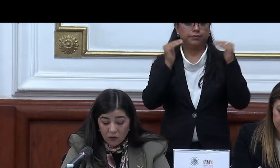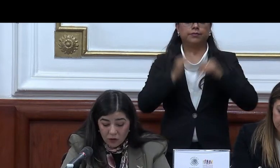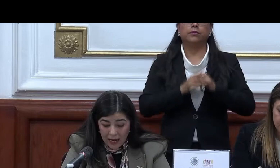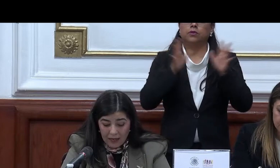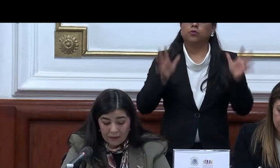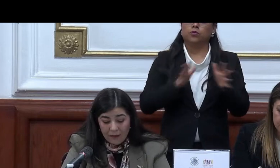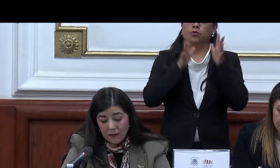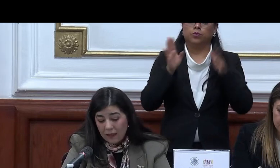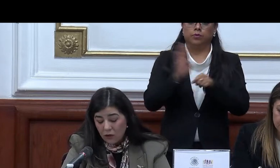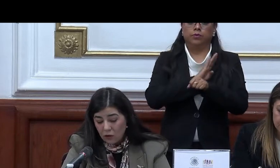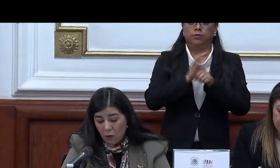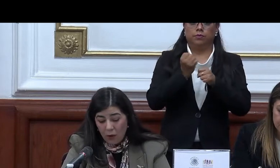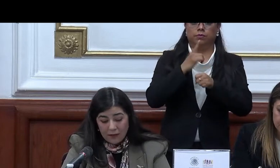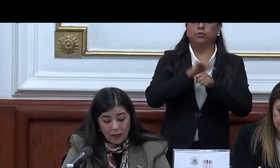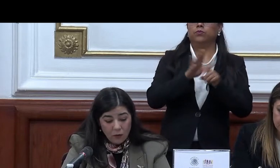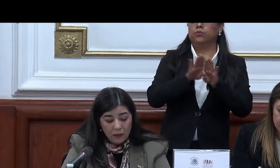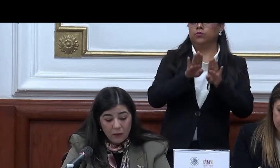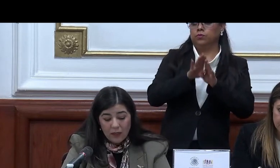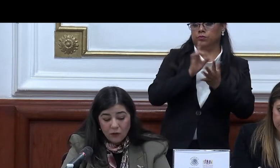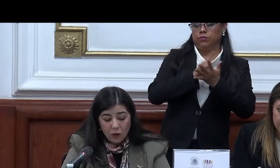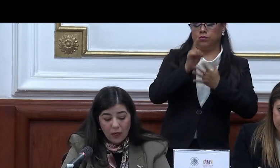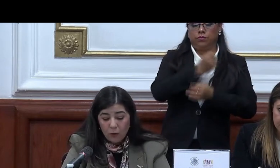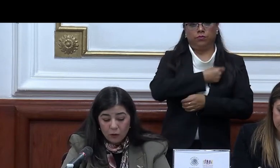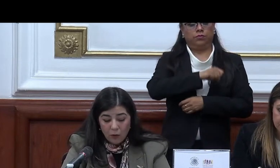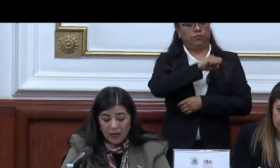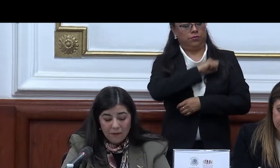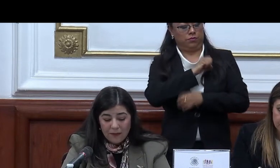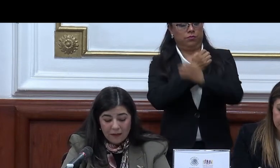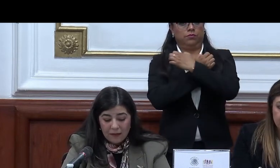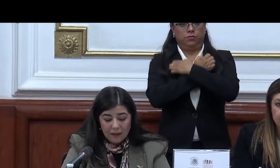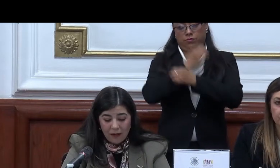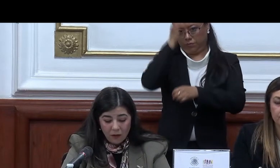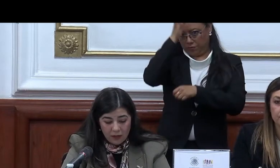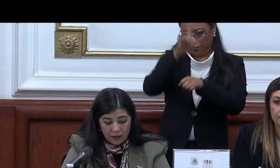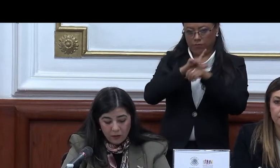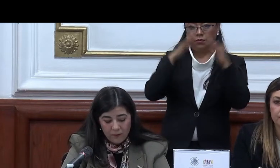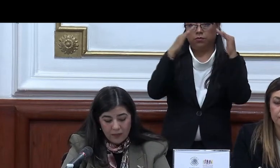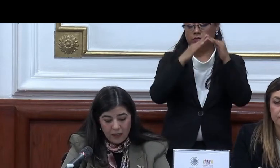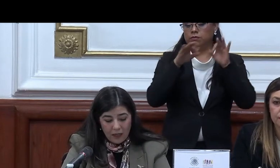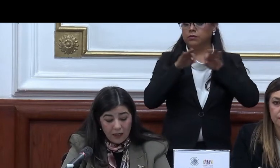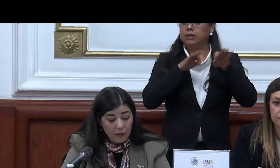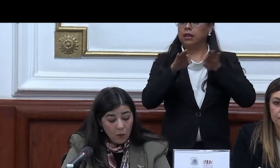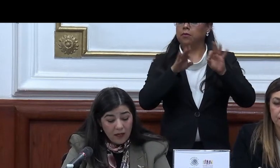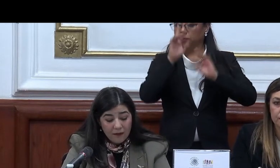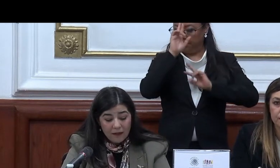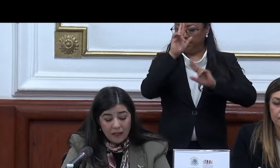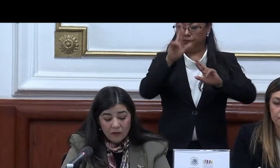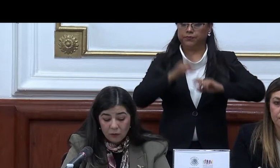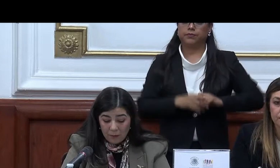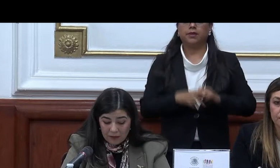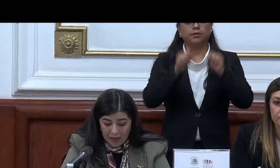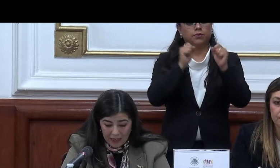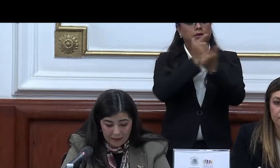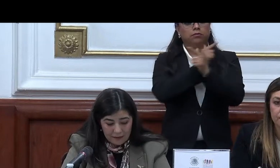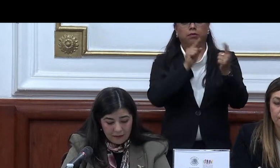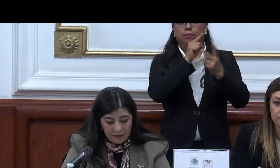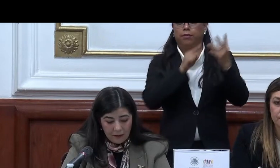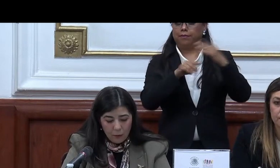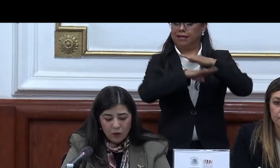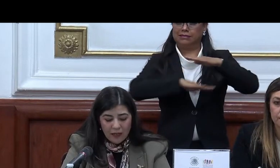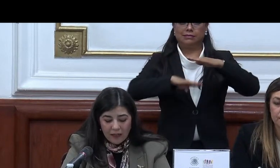bienestar social a través de derechos como la salud, la educación, la cultura, la vivienda, el trabajo digno. Aseguran libertades